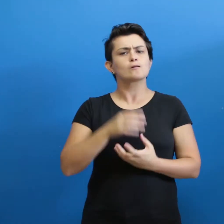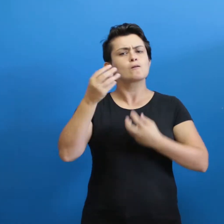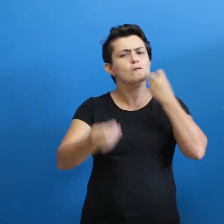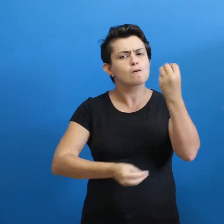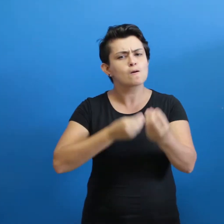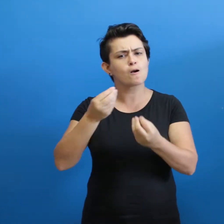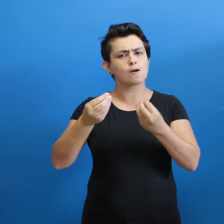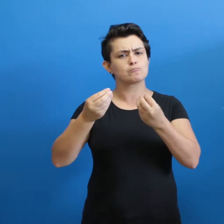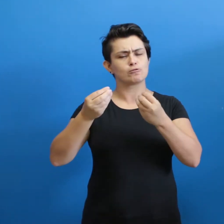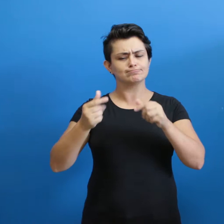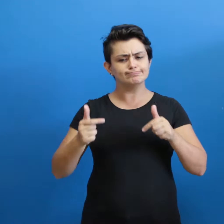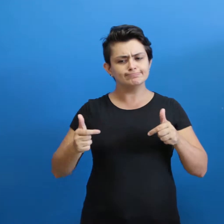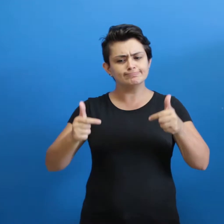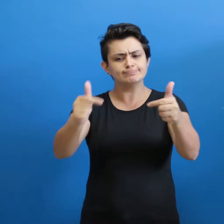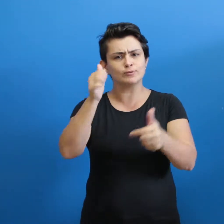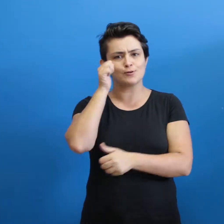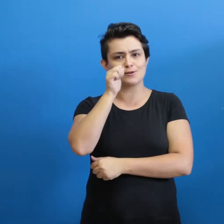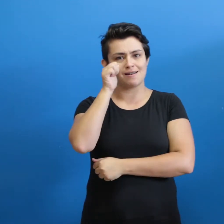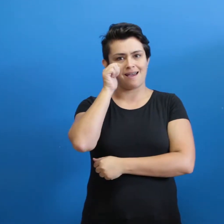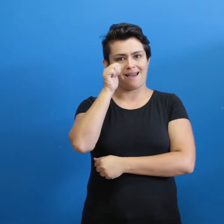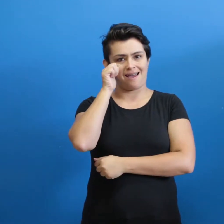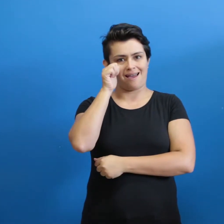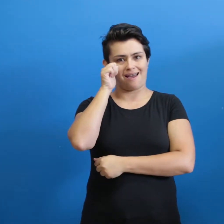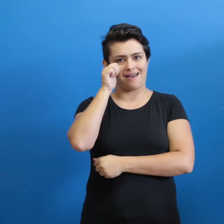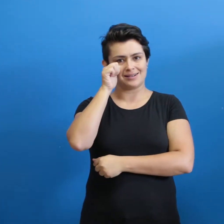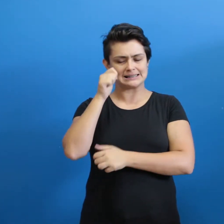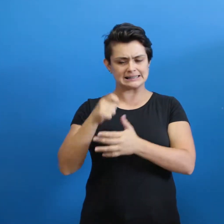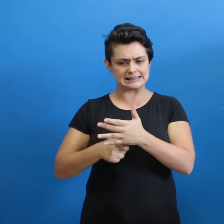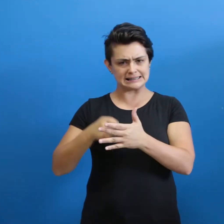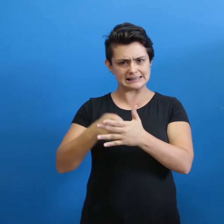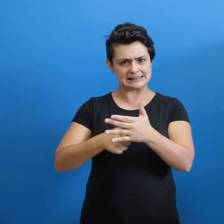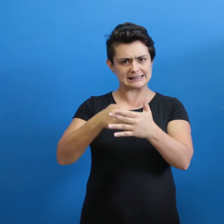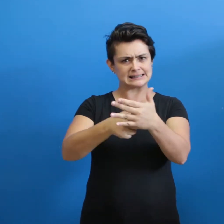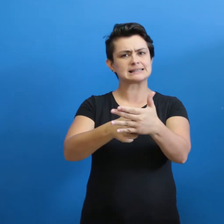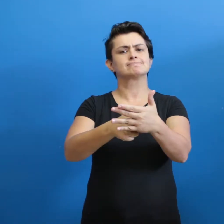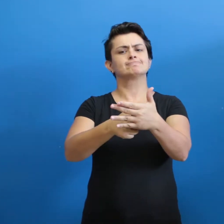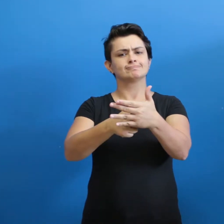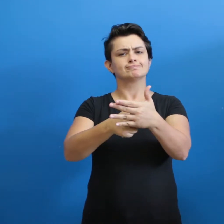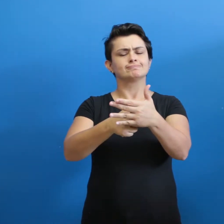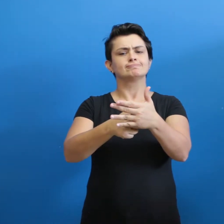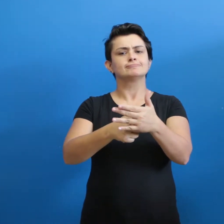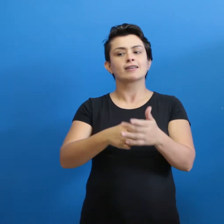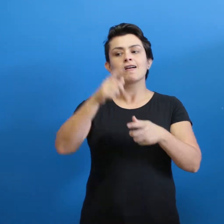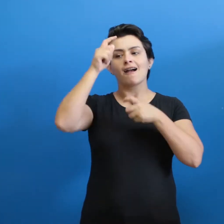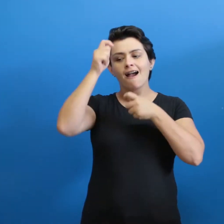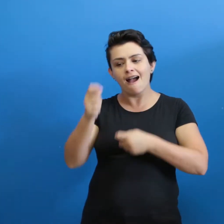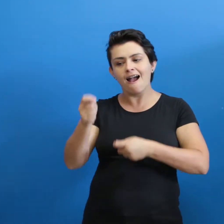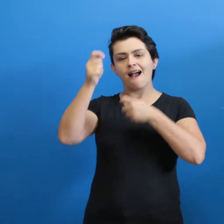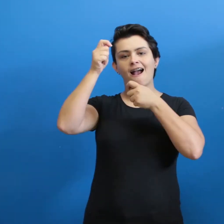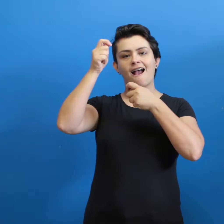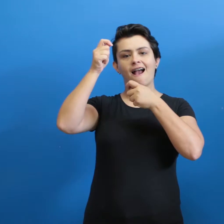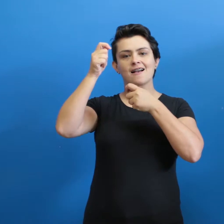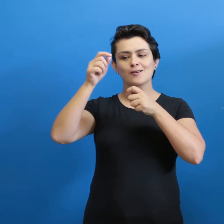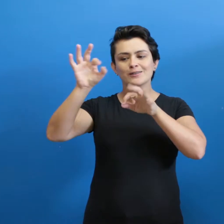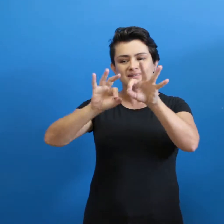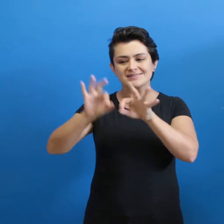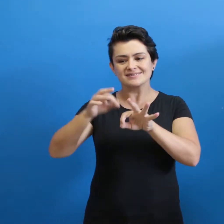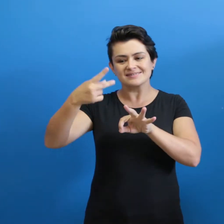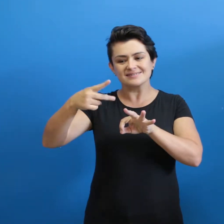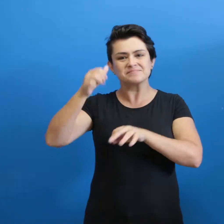da luta das mulheres, e aí esse dia 8 de março para celebrar, né, essas lutas, essa organização das mulheres